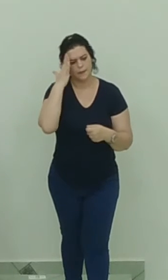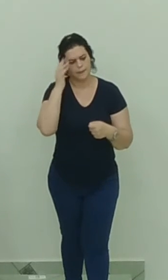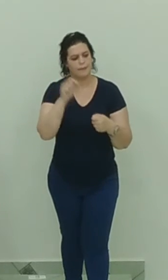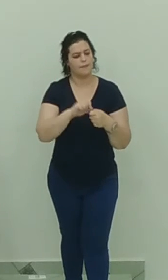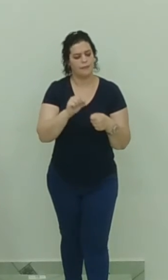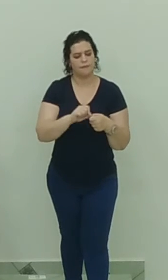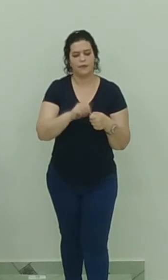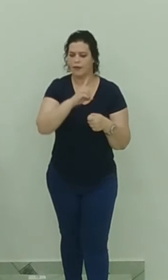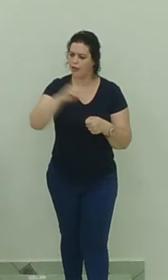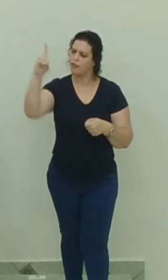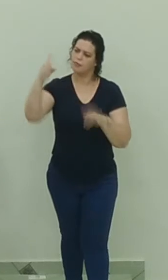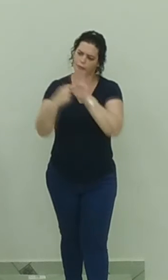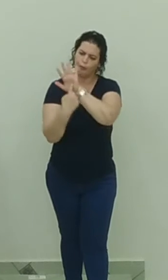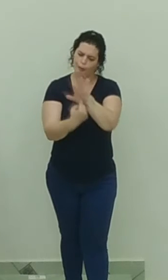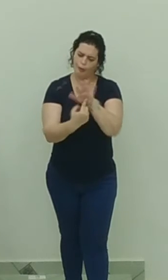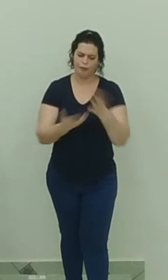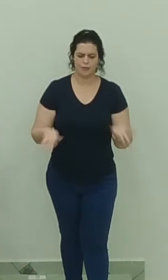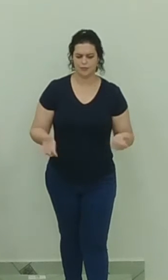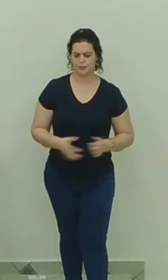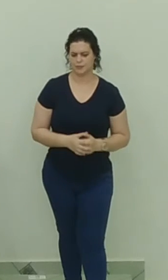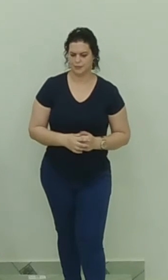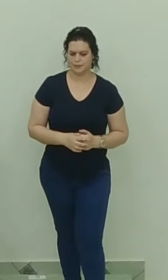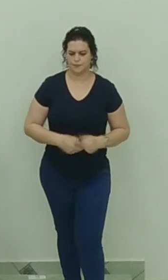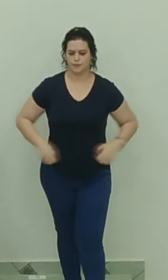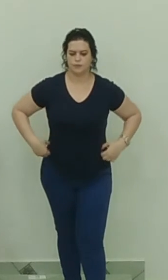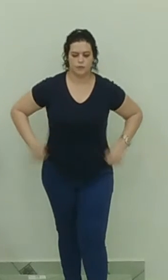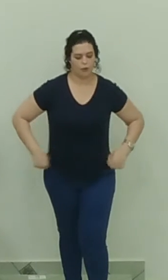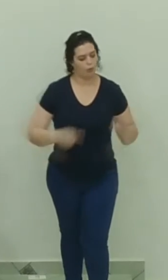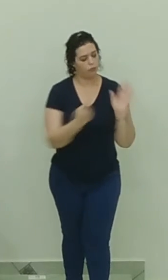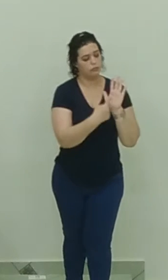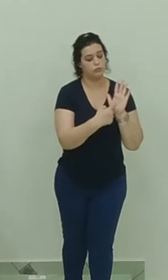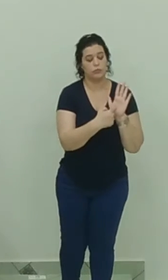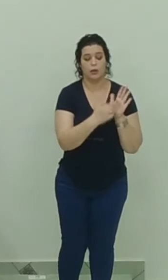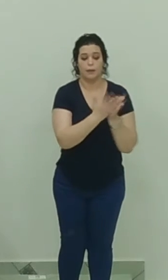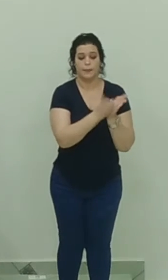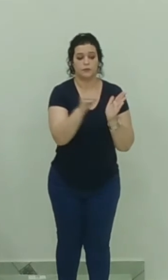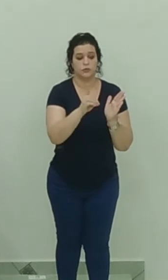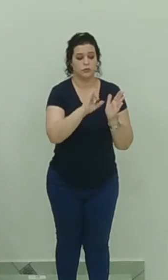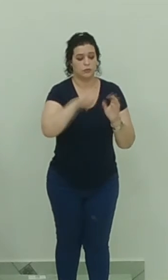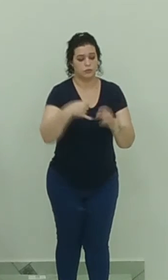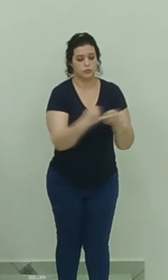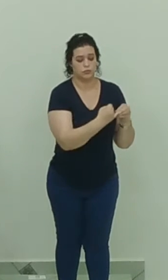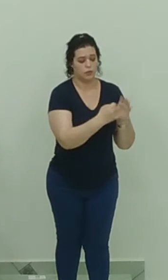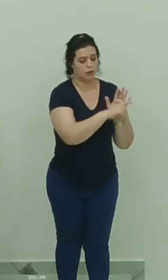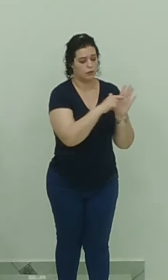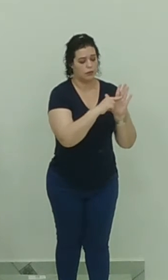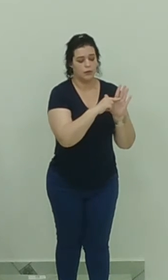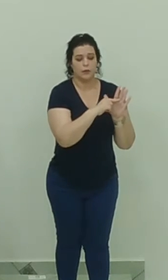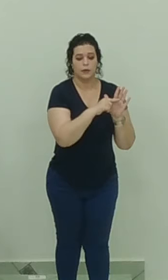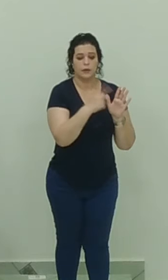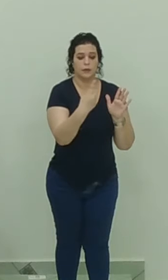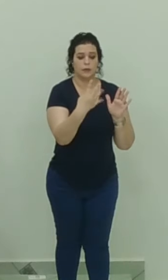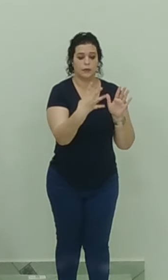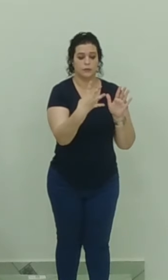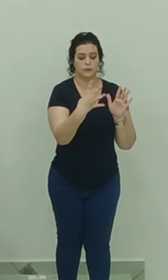saber? O que precisamos fazer. Verso 14. Precisamos decidir.